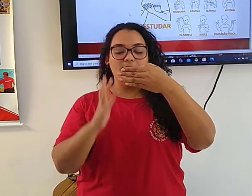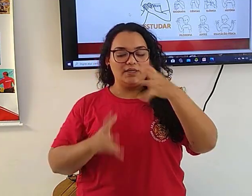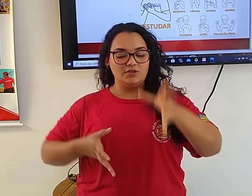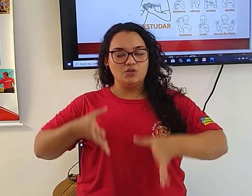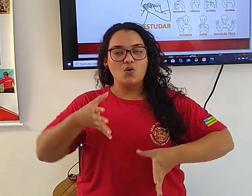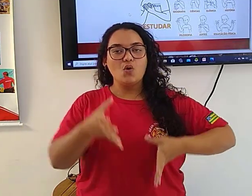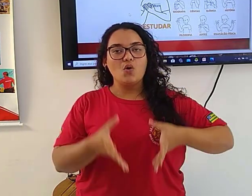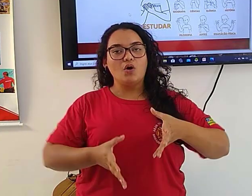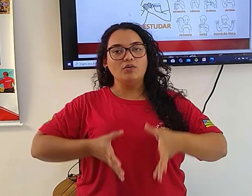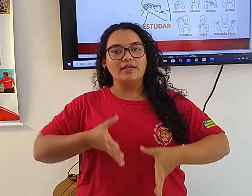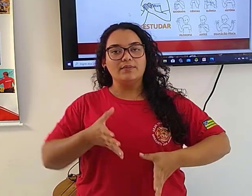Libras ou Libras.